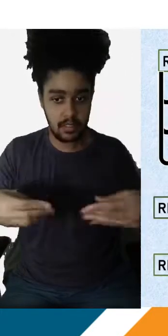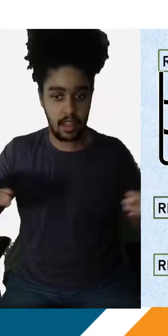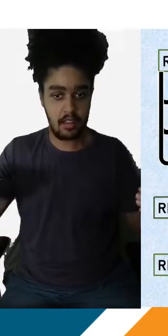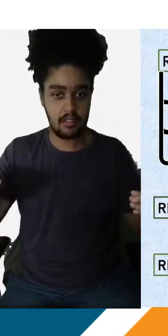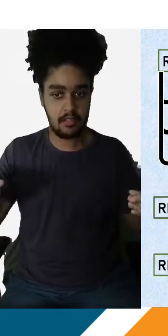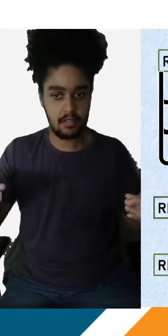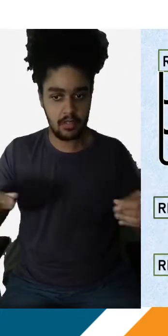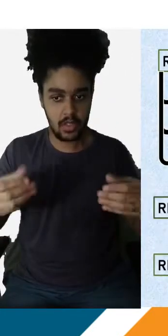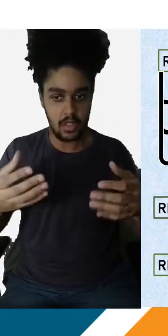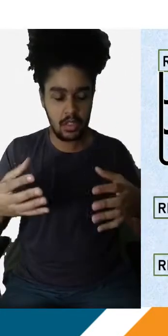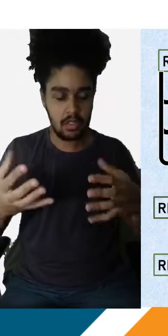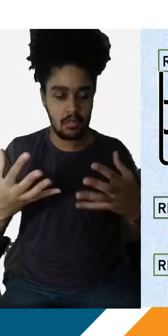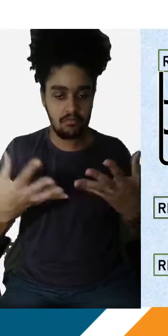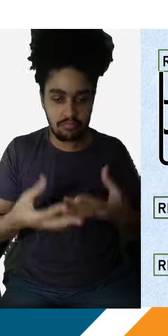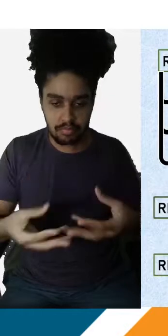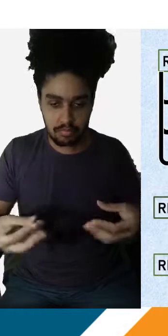estiagem, em tempos de seca.